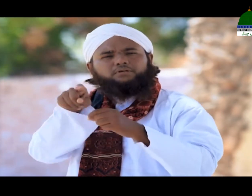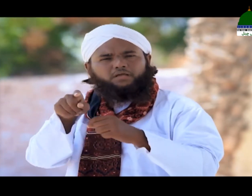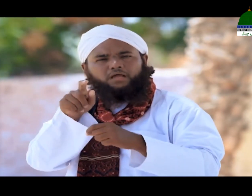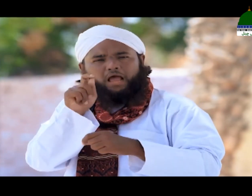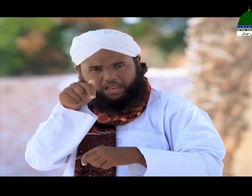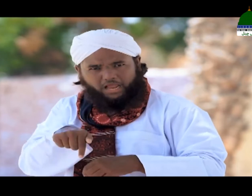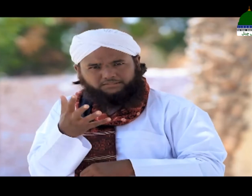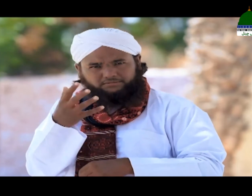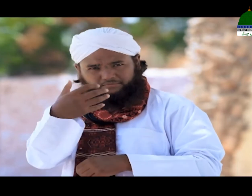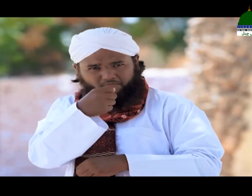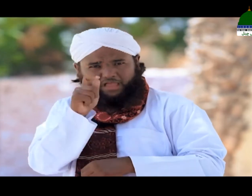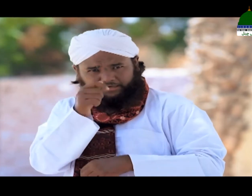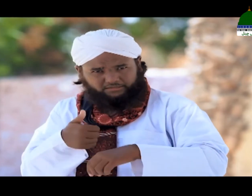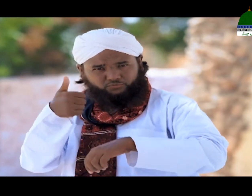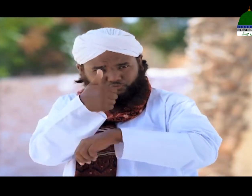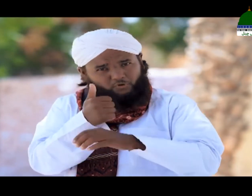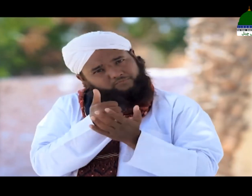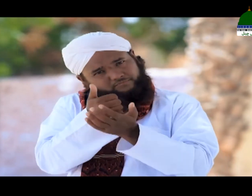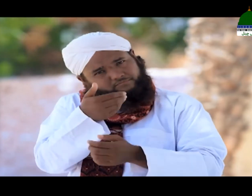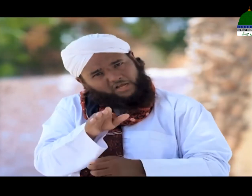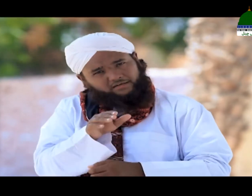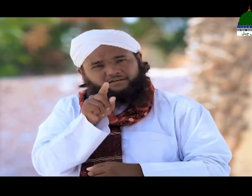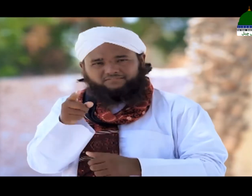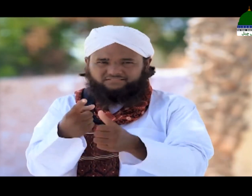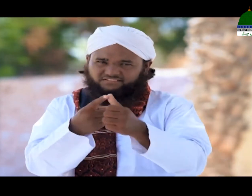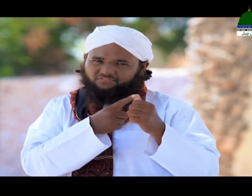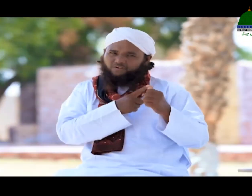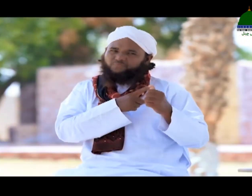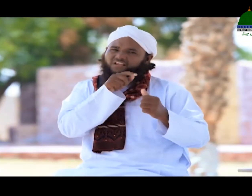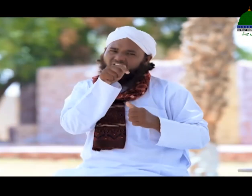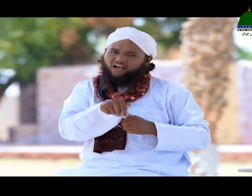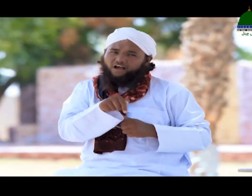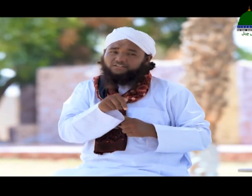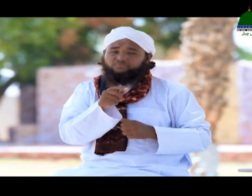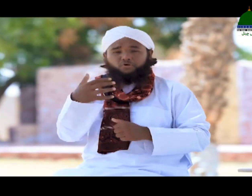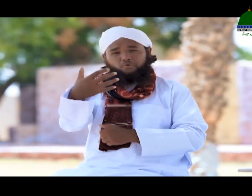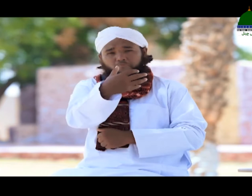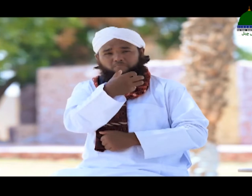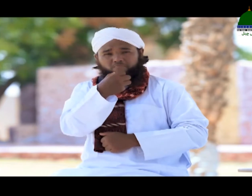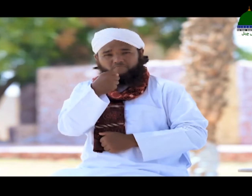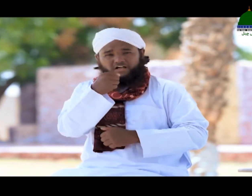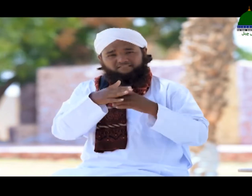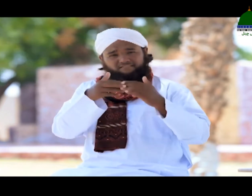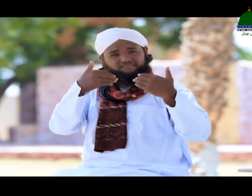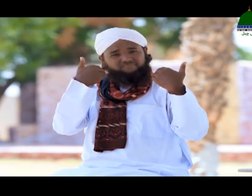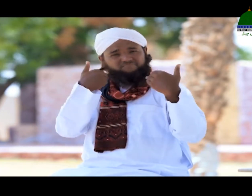کیا کسی کے ہاں تمہیں مزدوری ملی؟ اس نے جواب دیا، میں نے آج بہت کریم مالک کے ہاں مزدوری کی